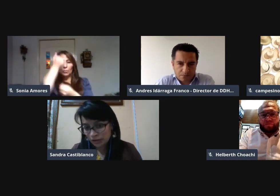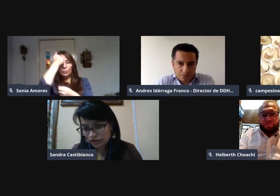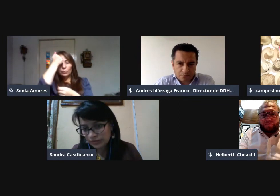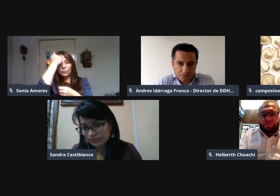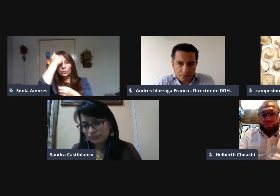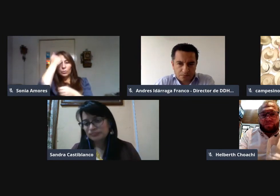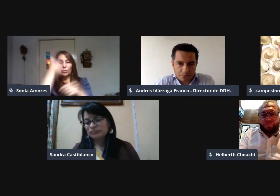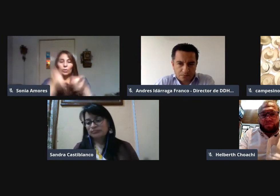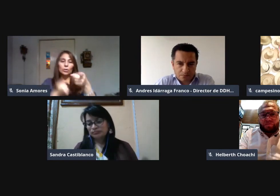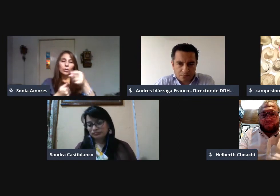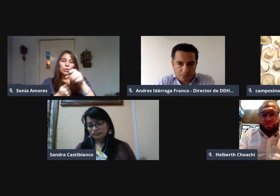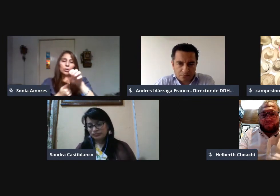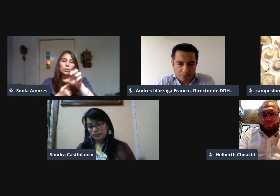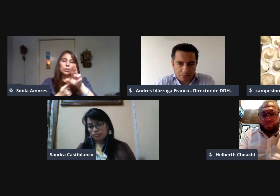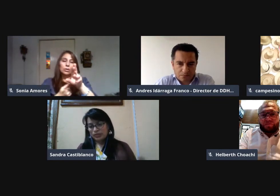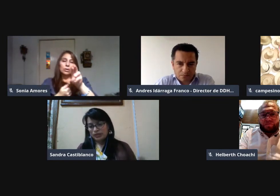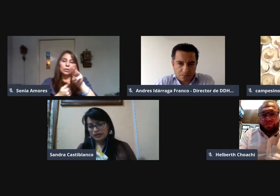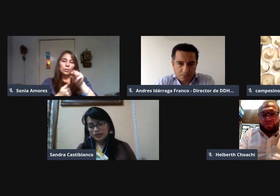Germán Bedoya.